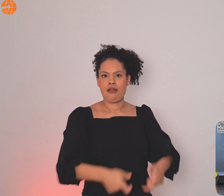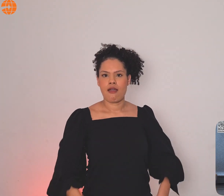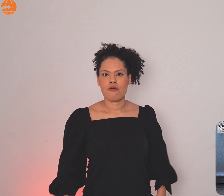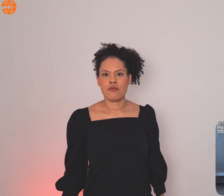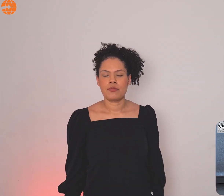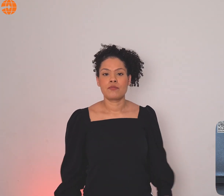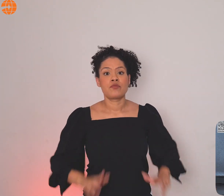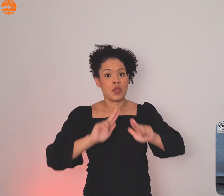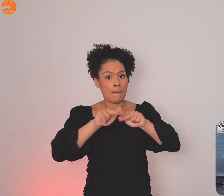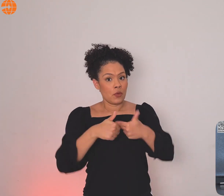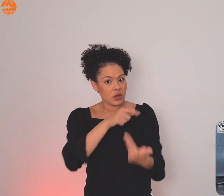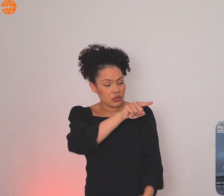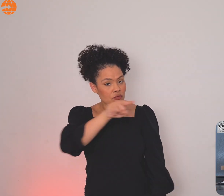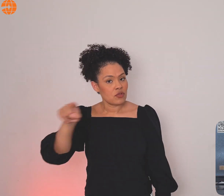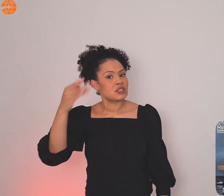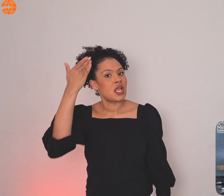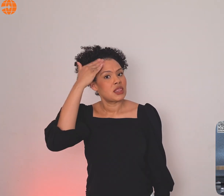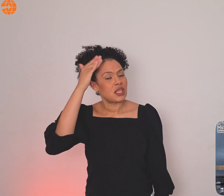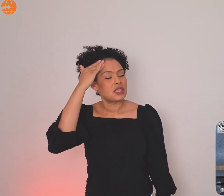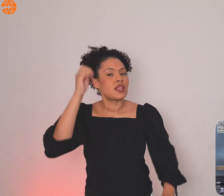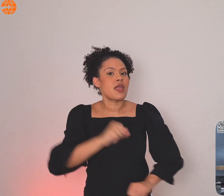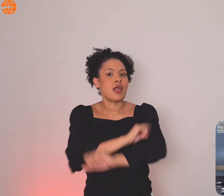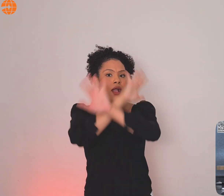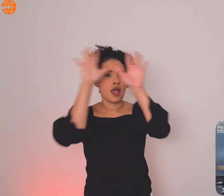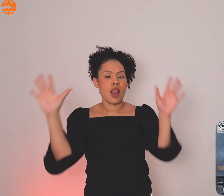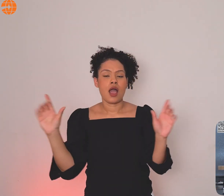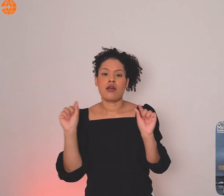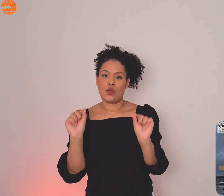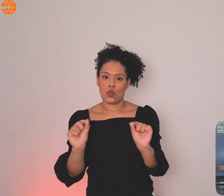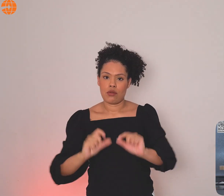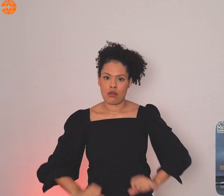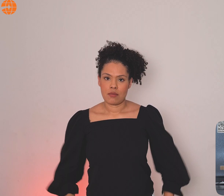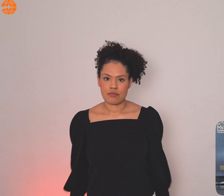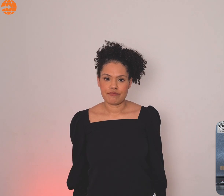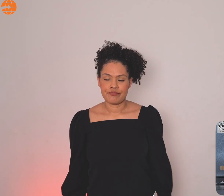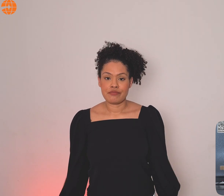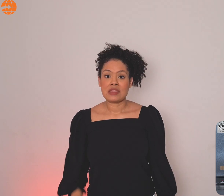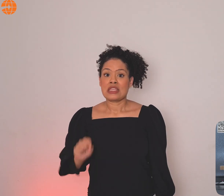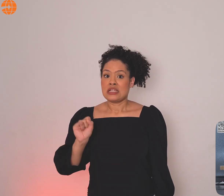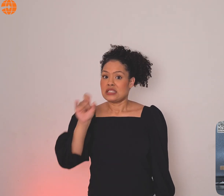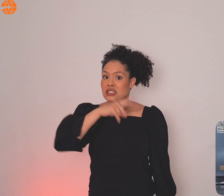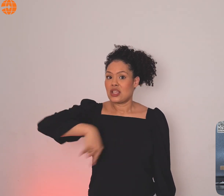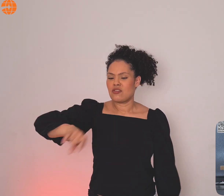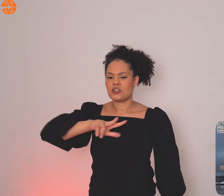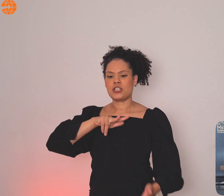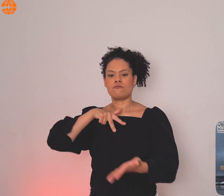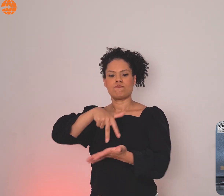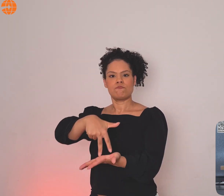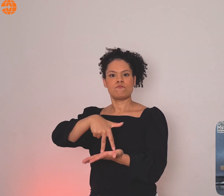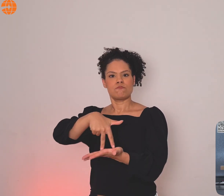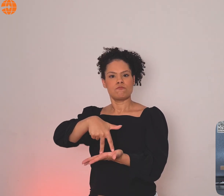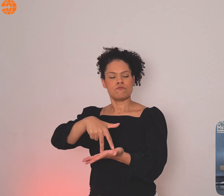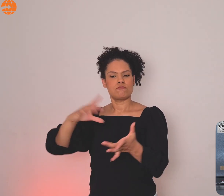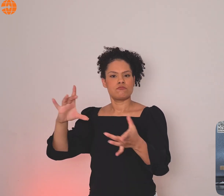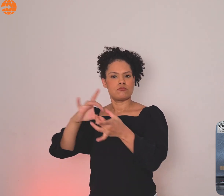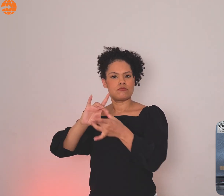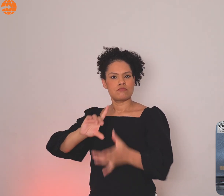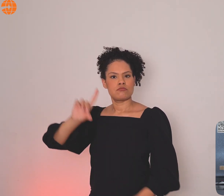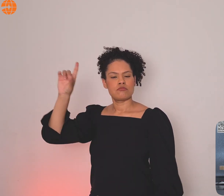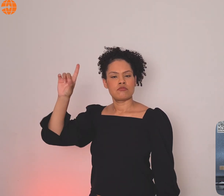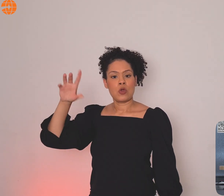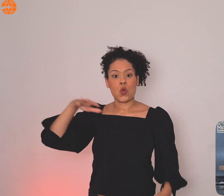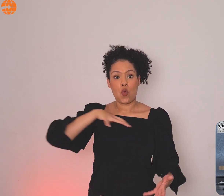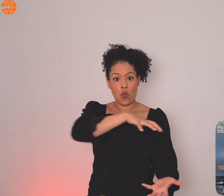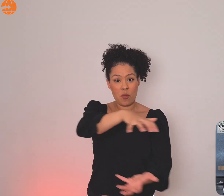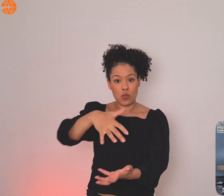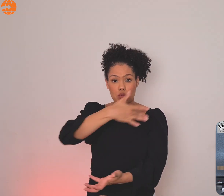Você precisa entender que quando você prevalece, o mundo olha e fala: pô, não é que Deus faz